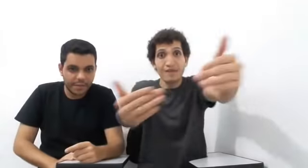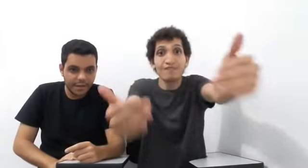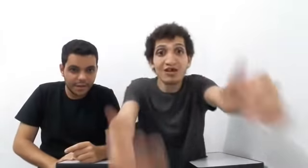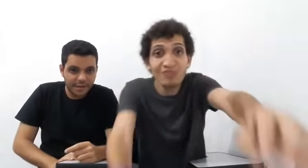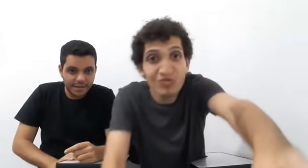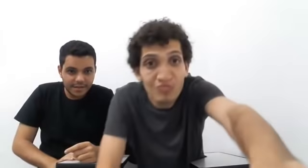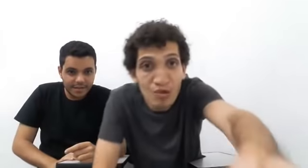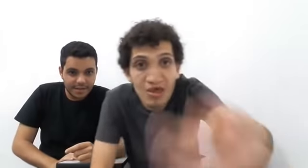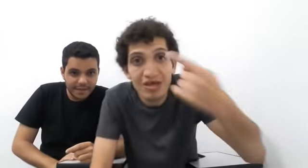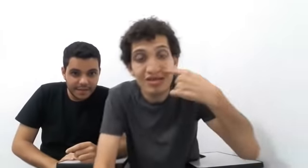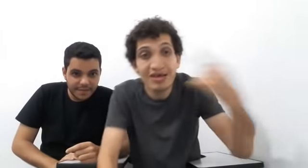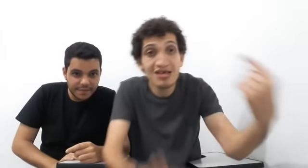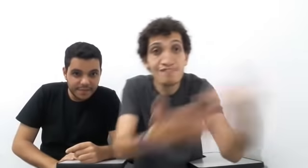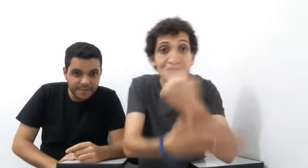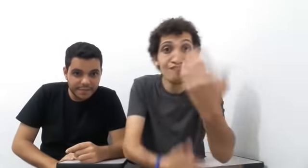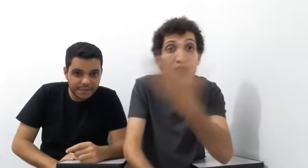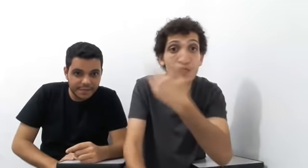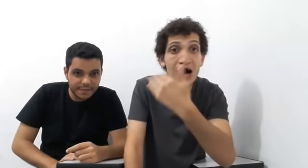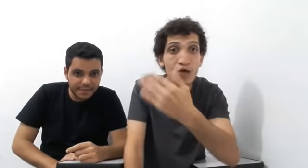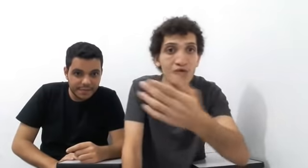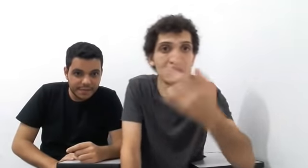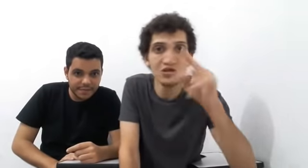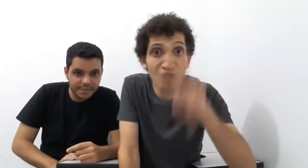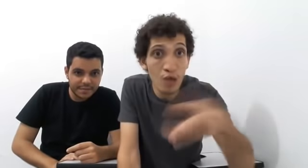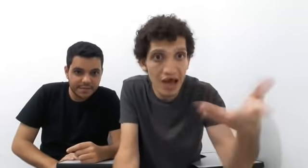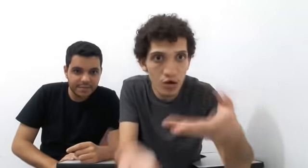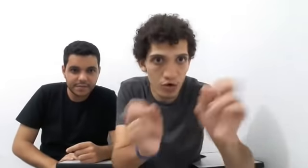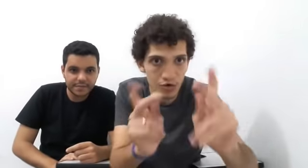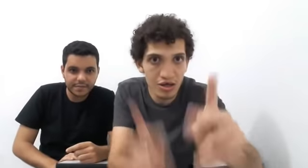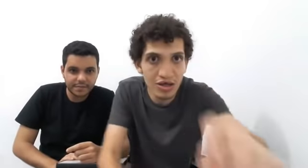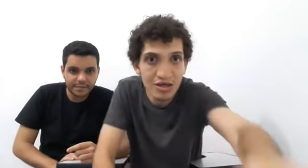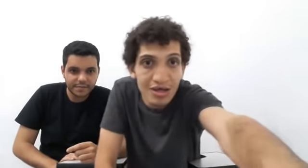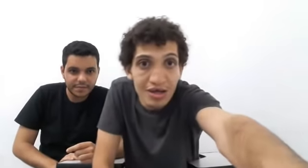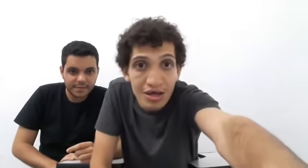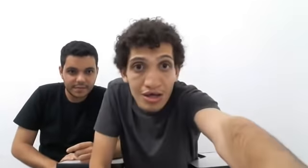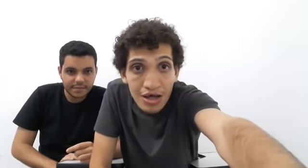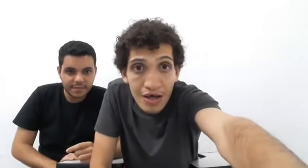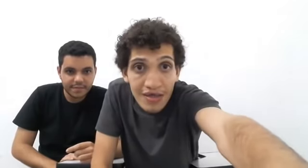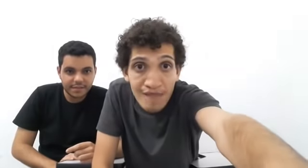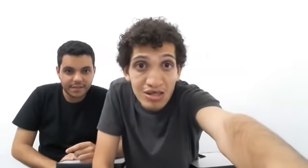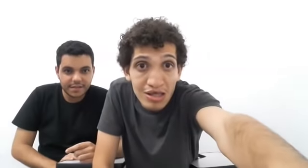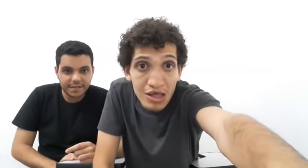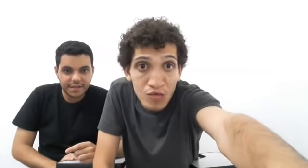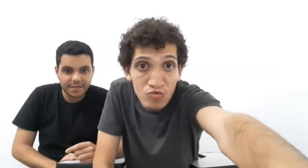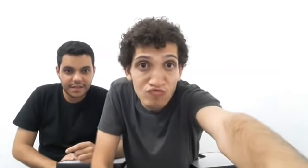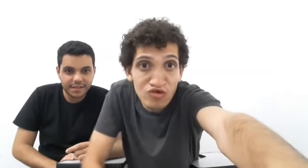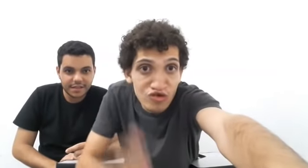aprende a ler. Vocês perguntaram antes, eu vou ler agora, ok? É pequeno, difícil de